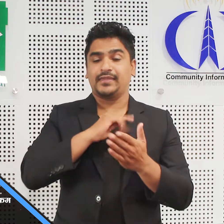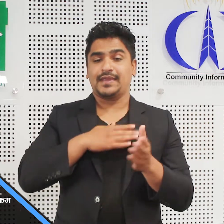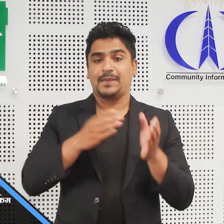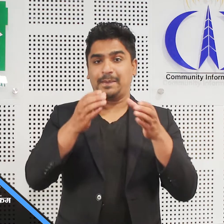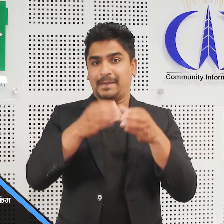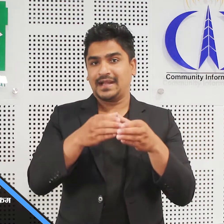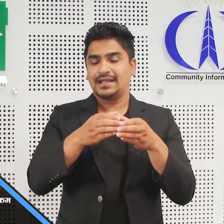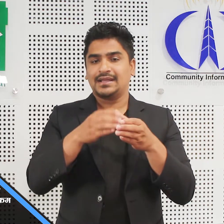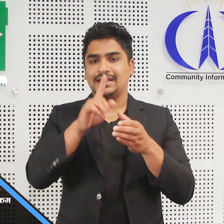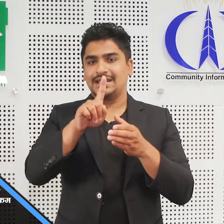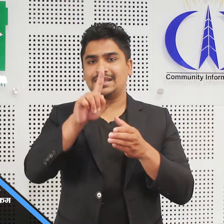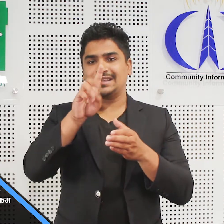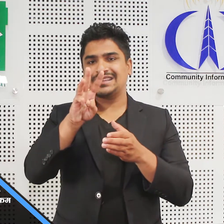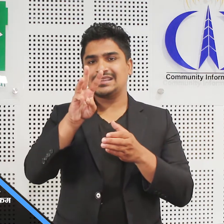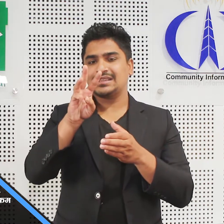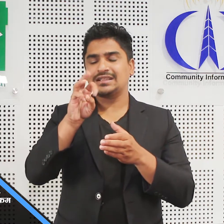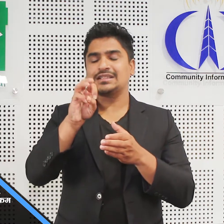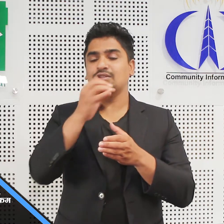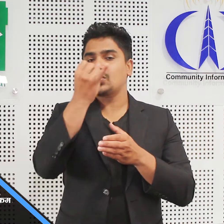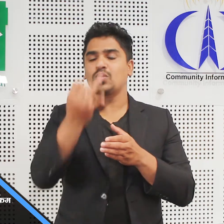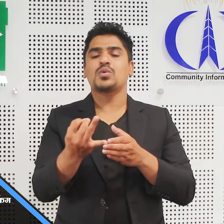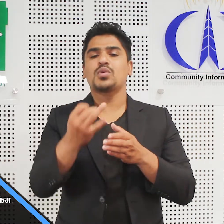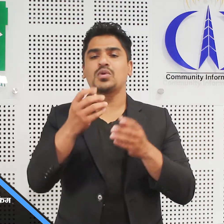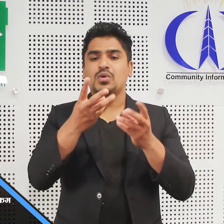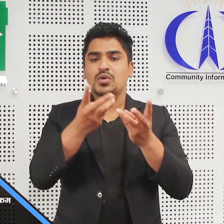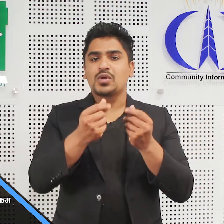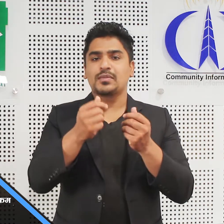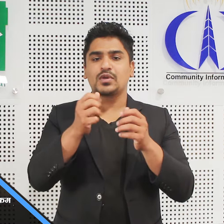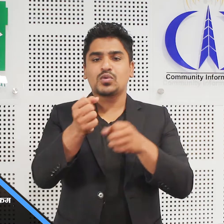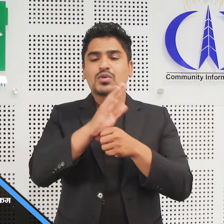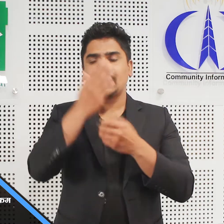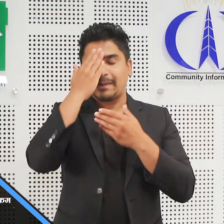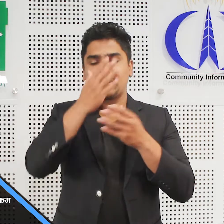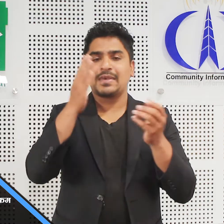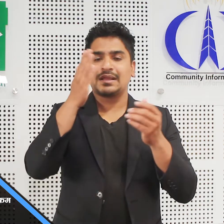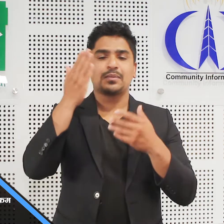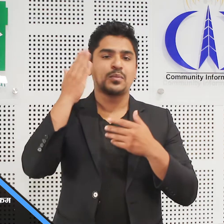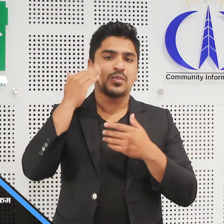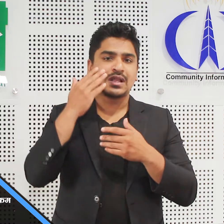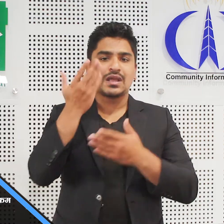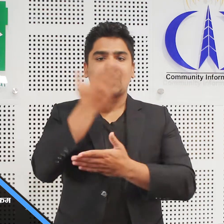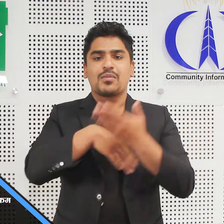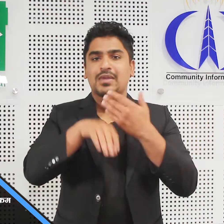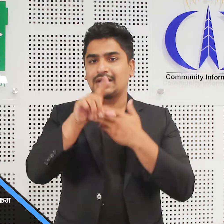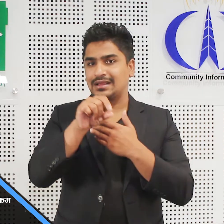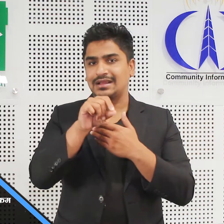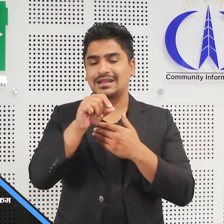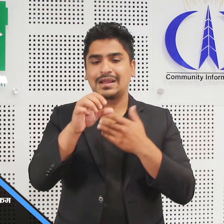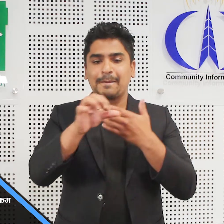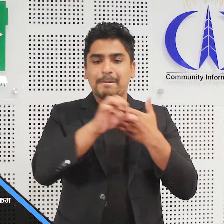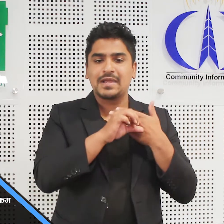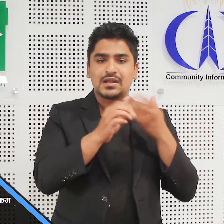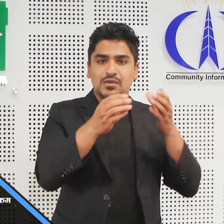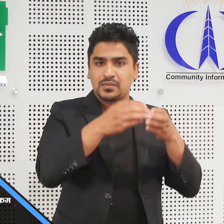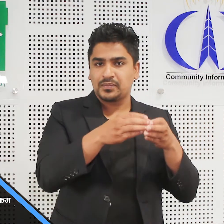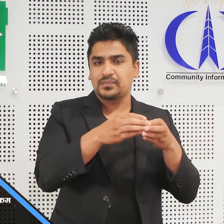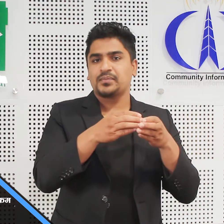पालिकाको 130 अङ्कमा आज हामी कोरोना महामारीले महिला, अपाङ्गता, पिछडिएका वर्ग साथै